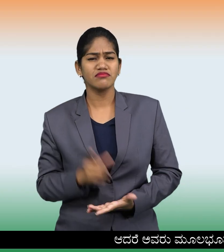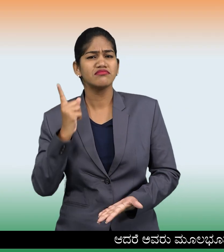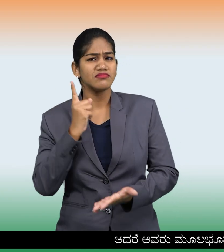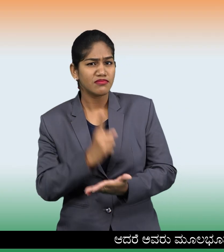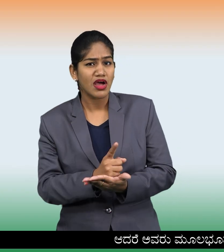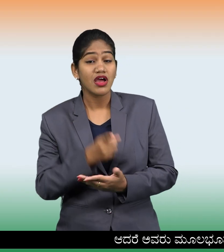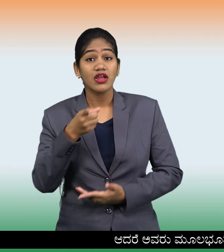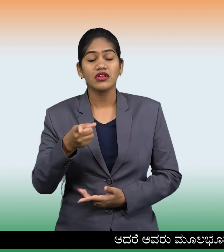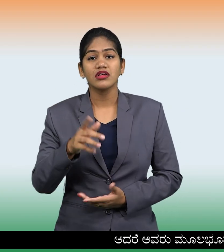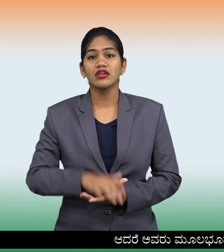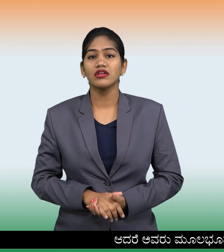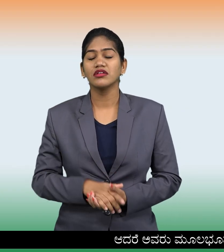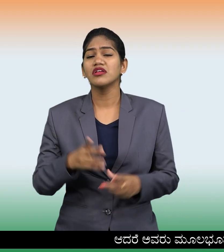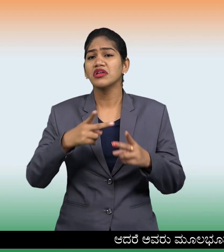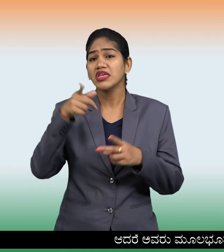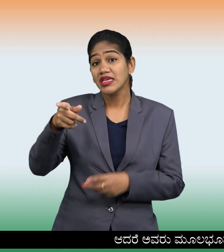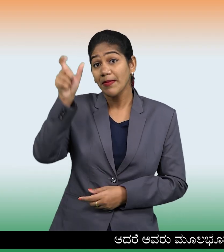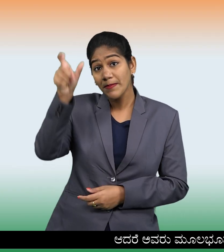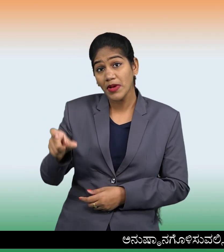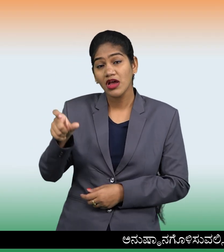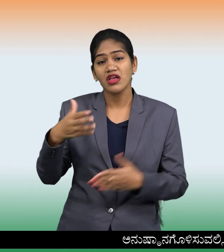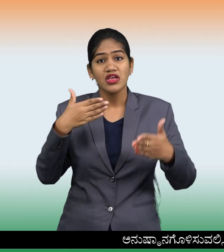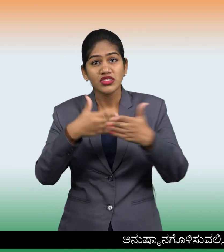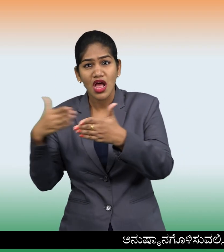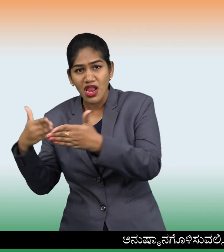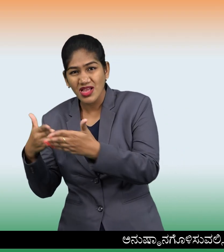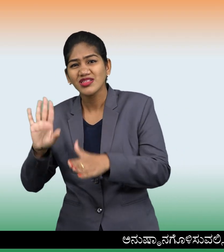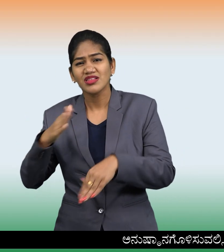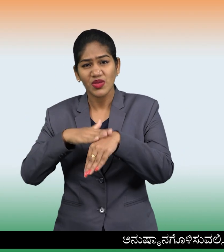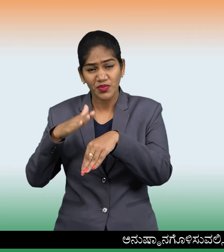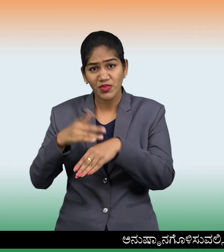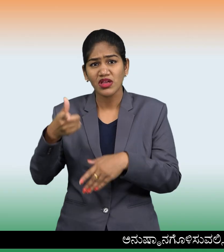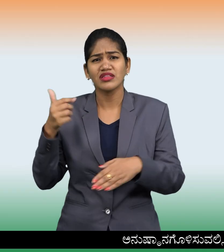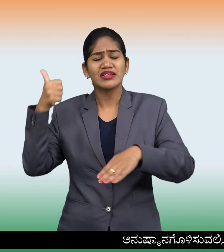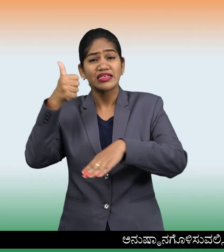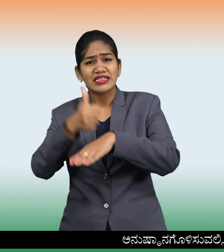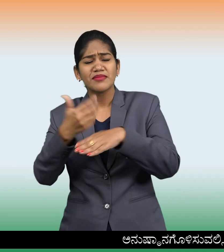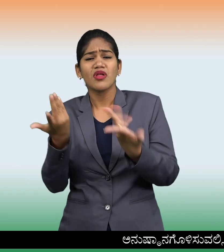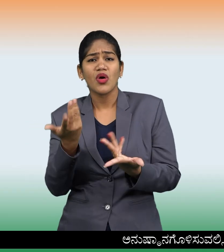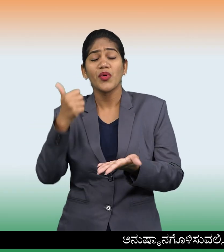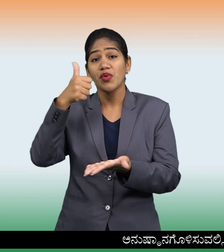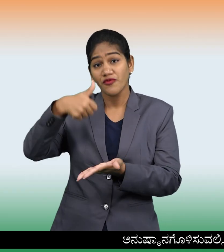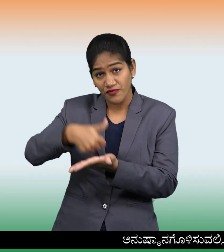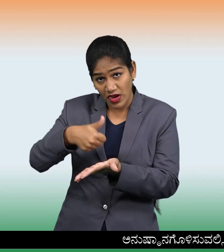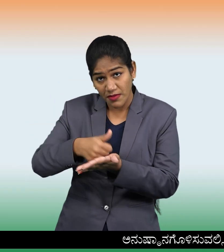ಆದರೆ ಅವರು ಮೂಲಭೂತ ಮೌಲ್ಯಗಳು ಮತ್ತು ಗುರಿಗಳನ್ನು ಅನುಷ್ಠಾನಗೊಳಿಸುವಲ್ಲಿ ಸವಾಲುಗಳನ್ನು ಎದುರಿಸಿದರು.